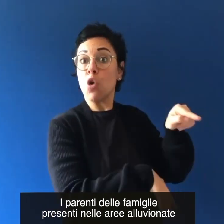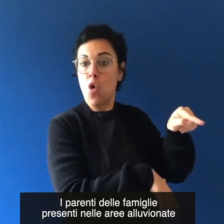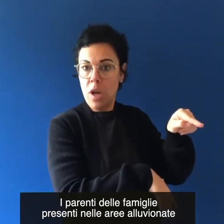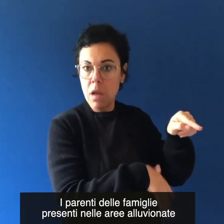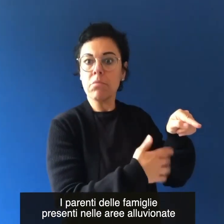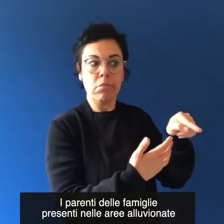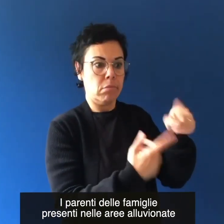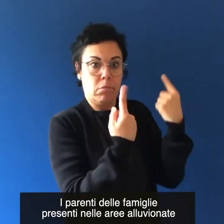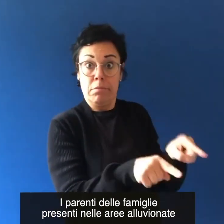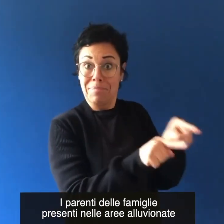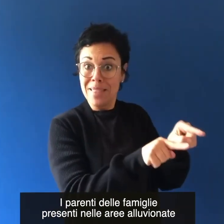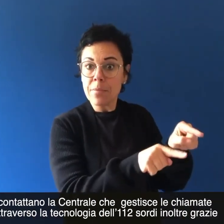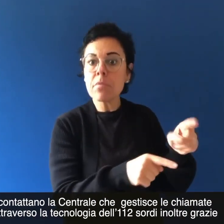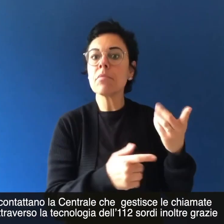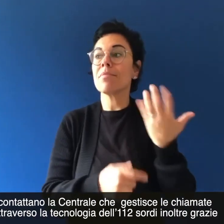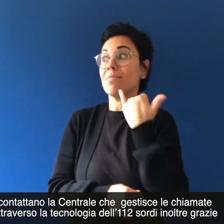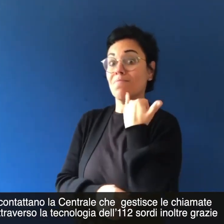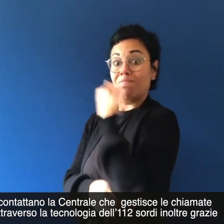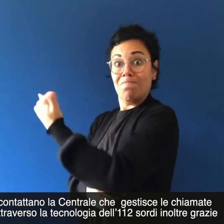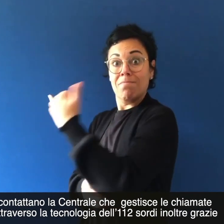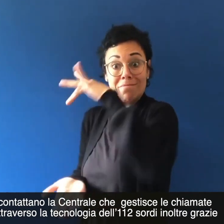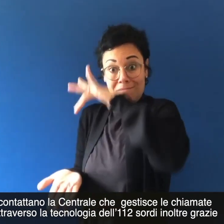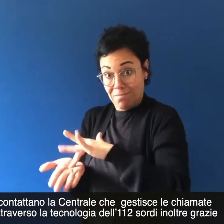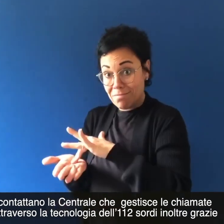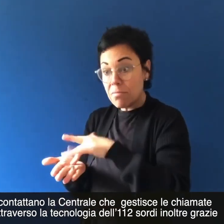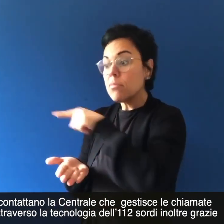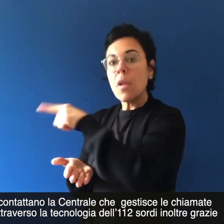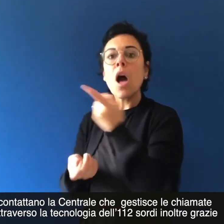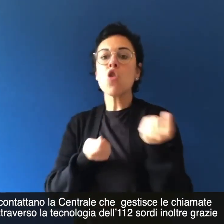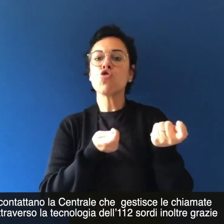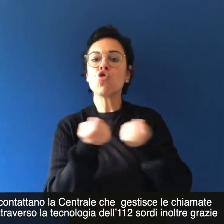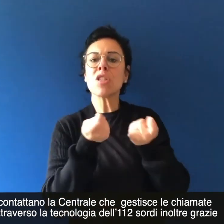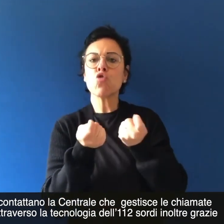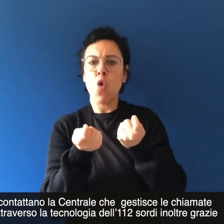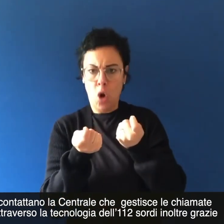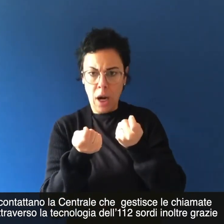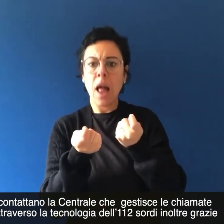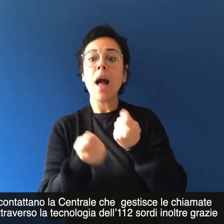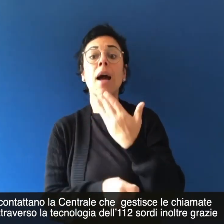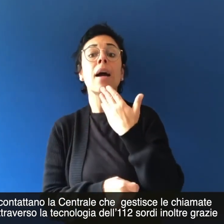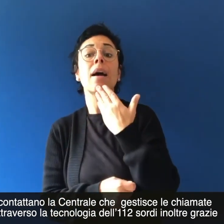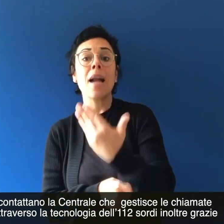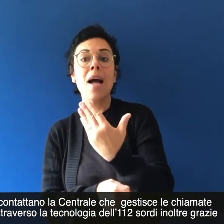alluvionate contattano la centrale che gestisce le chiamate attraverso la tecnologia